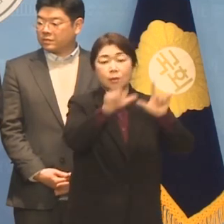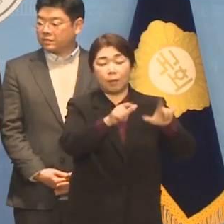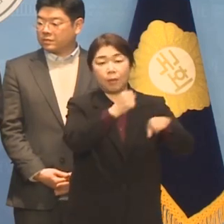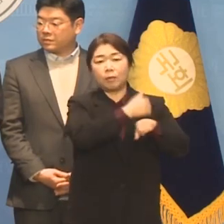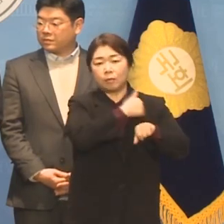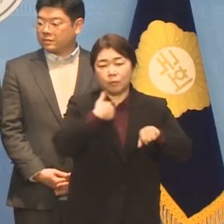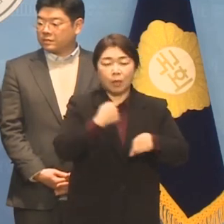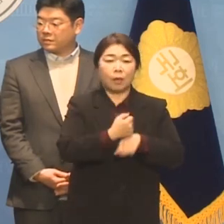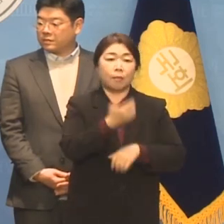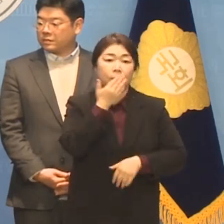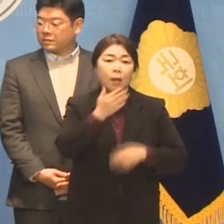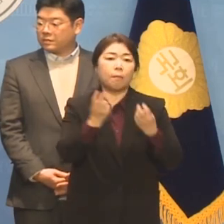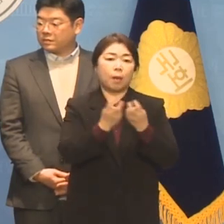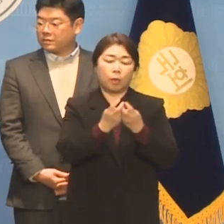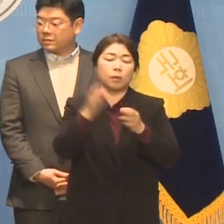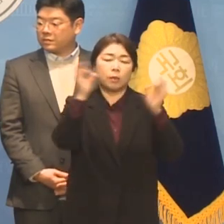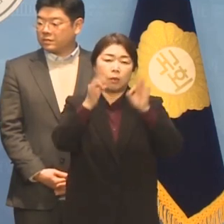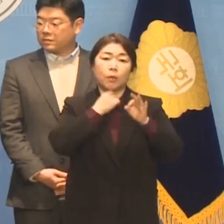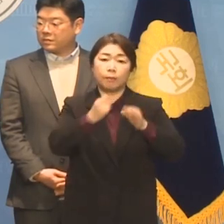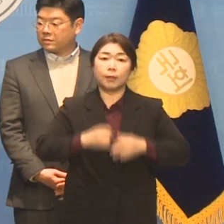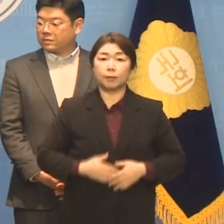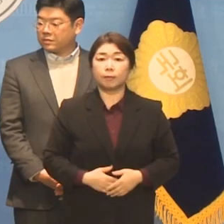있는 방법을 찾아야 합니다.